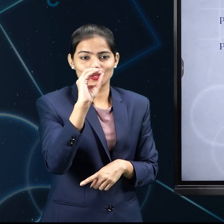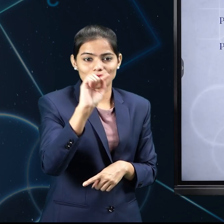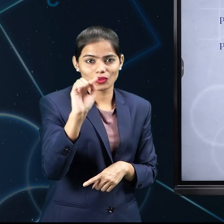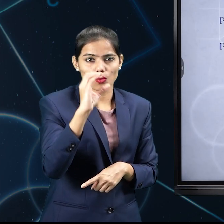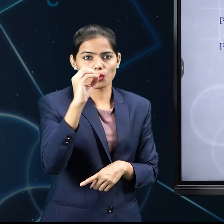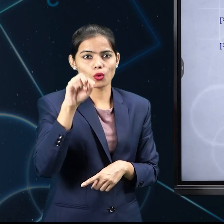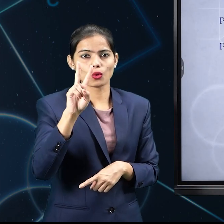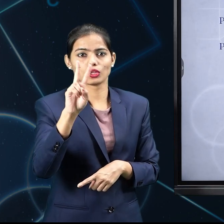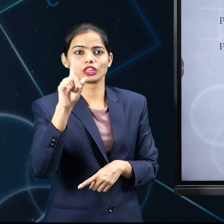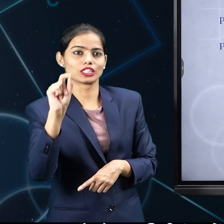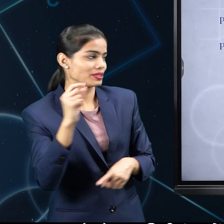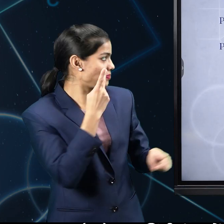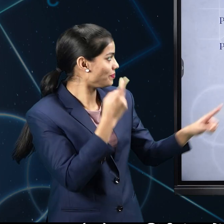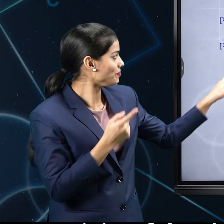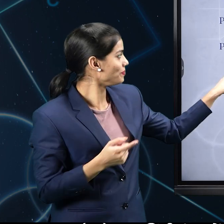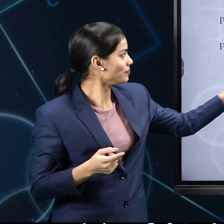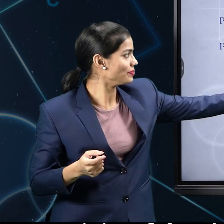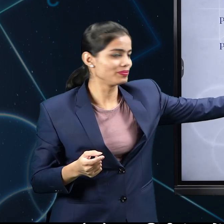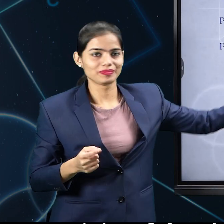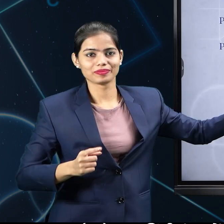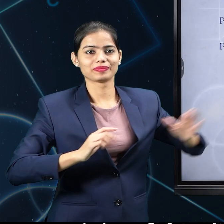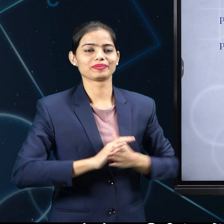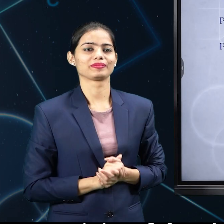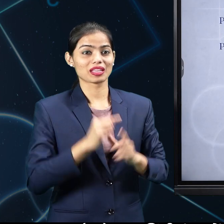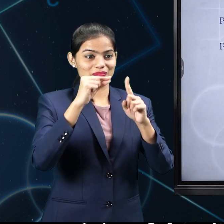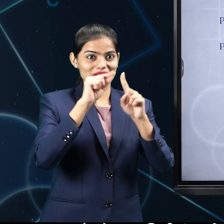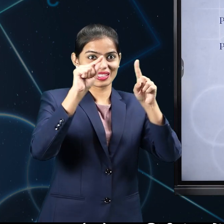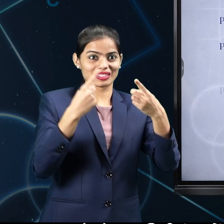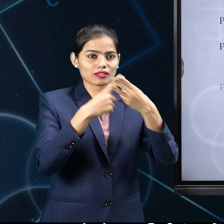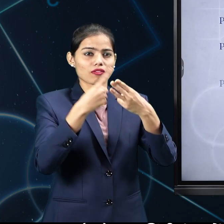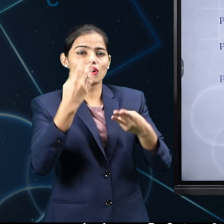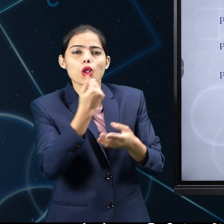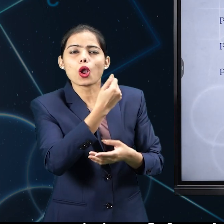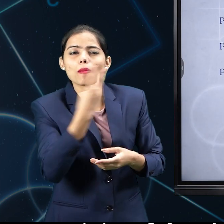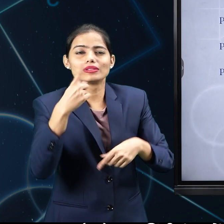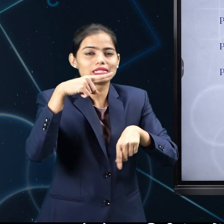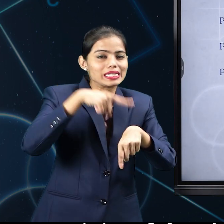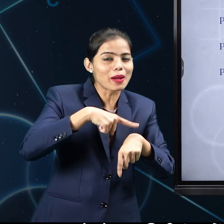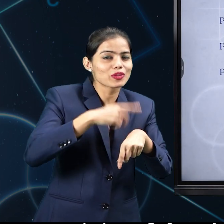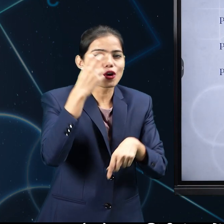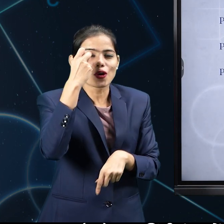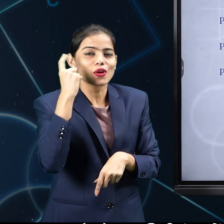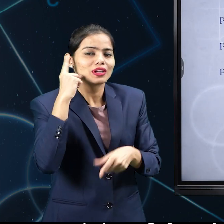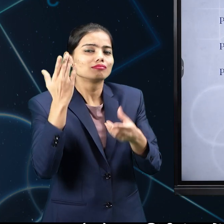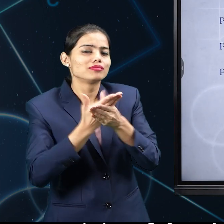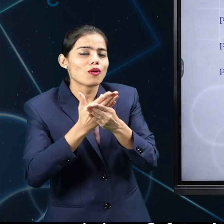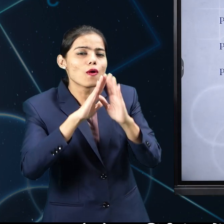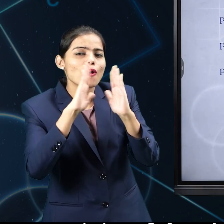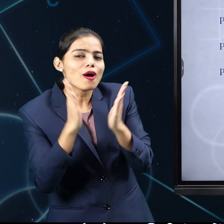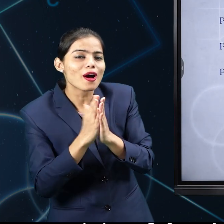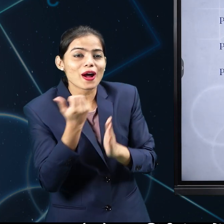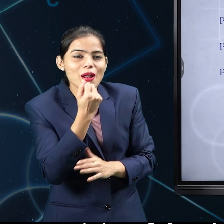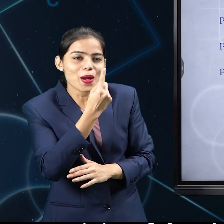ज्याचं उत्तर असेल 0.210. Pe4 नारंगी रंग नोंदवलेला नोंदवलेल्या एकूण वेळा भागिले एकूण फिरवण्याची संख्या जर